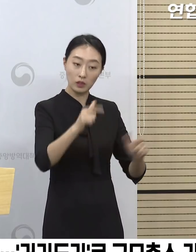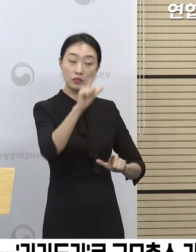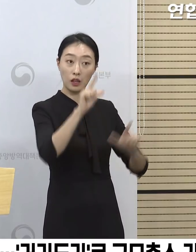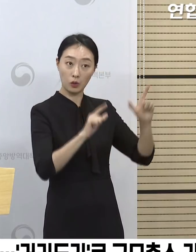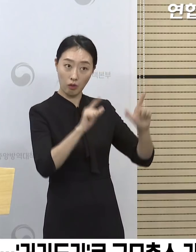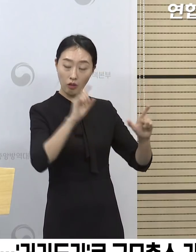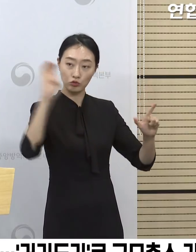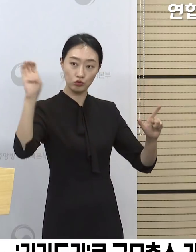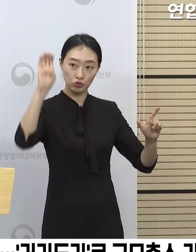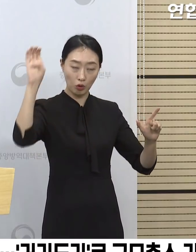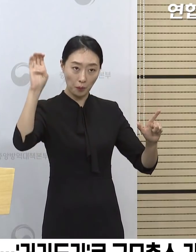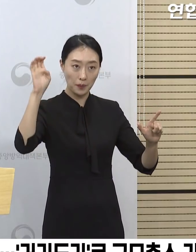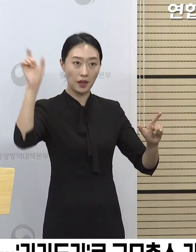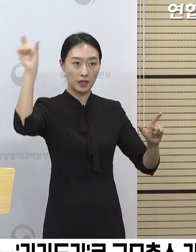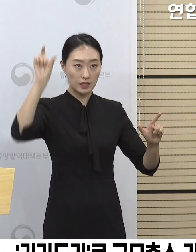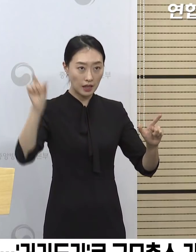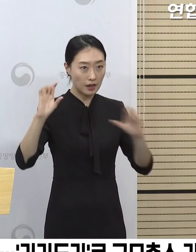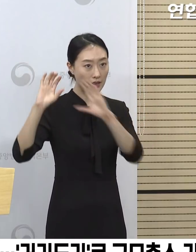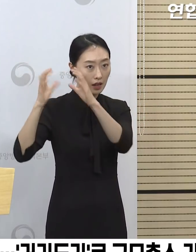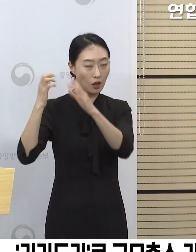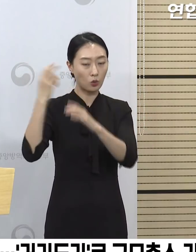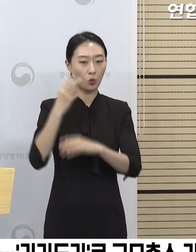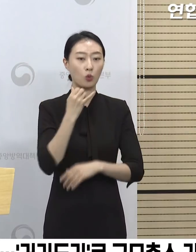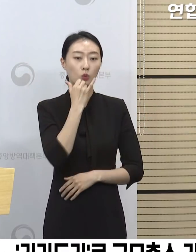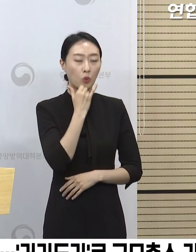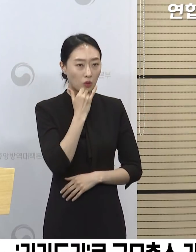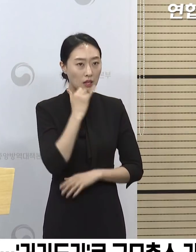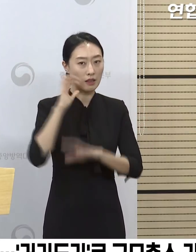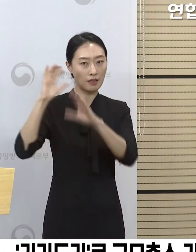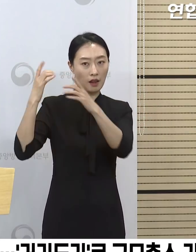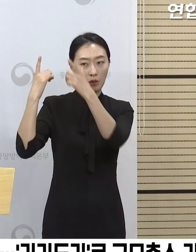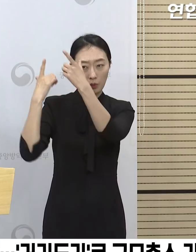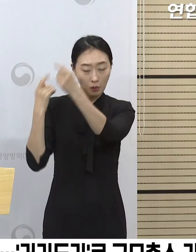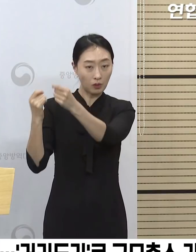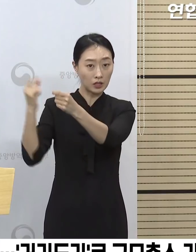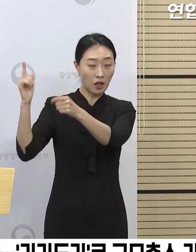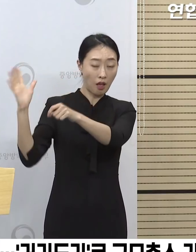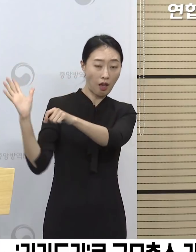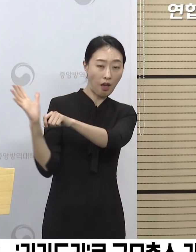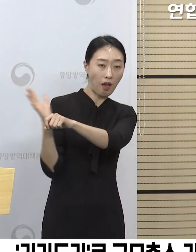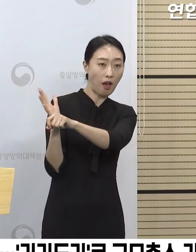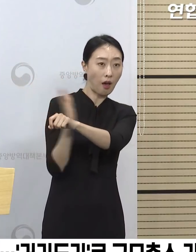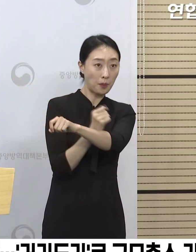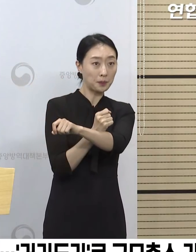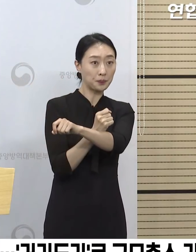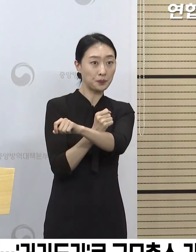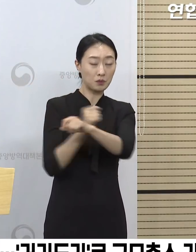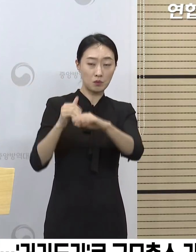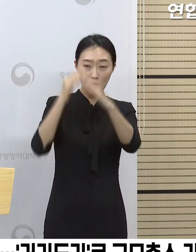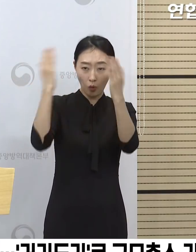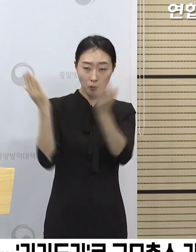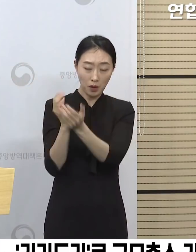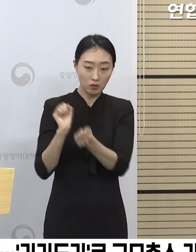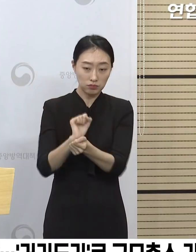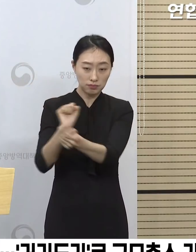이제 유럽, 이탈리아나 다른 독일처럼 아주 급격한 그런 전반적인 그런 유행의